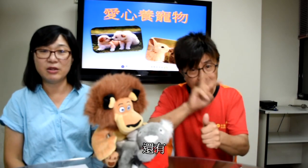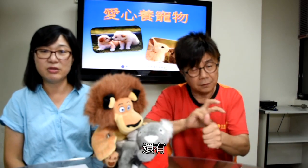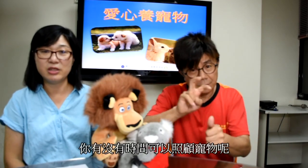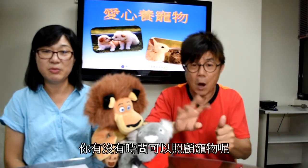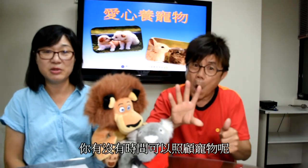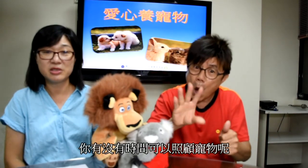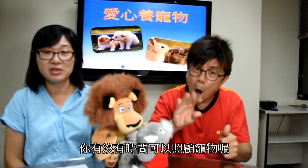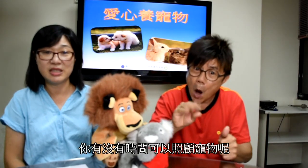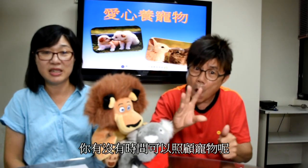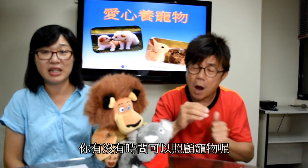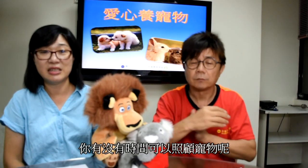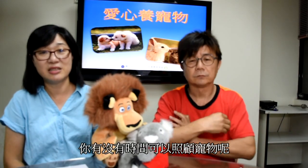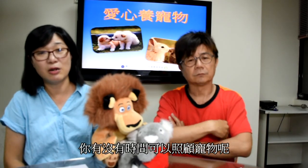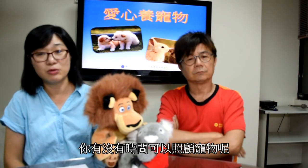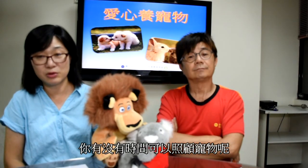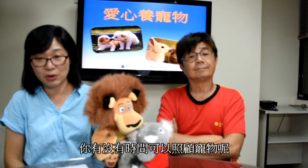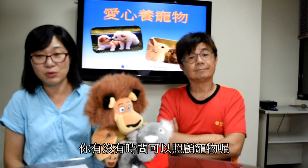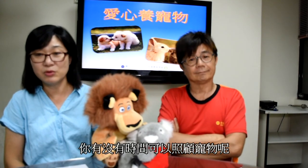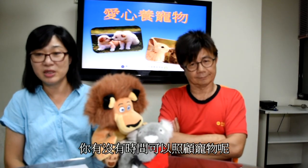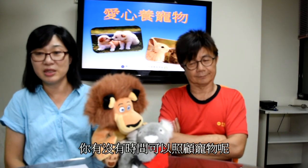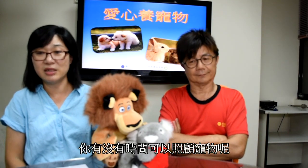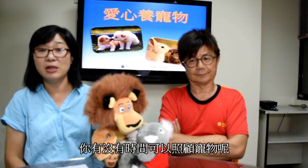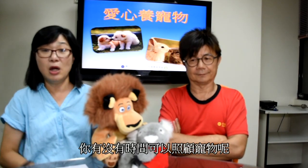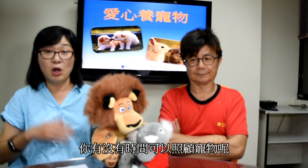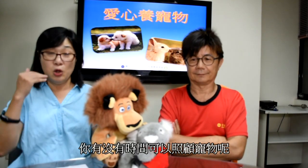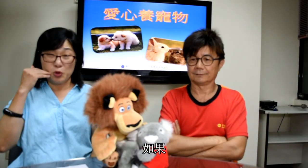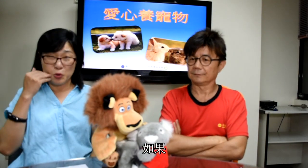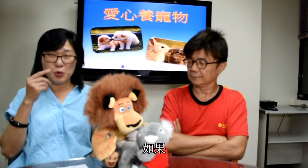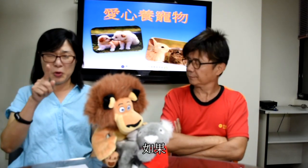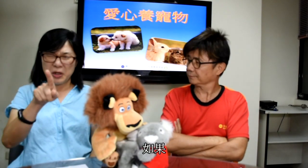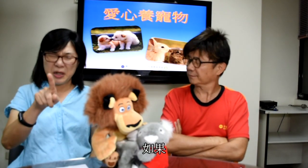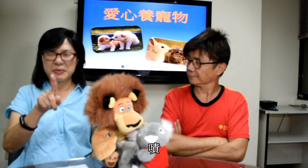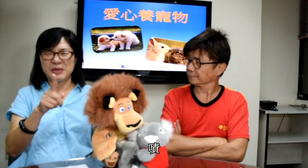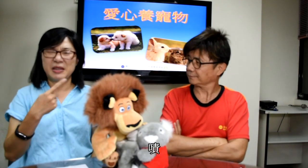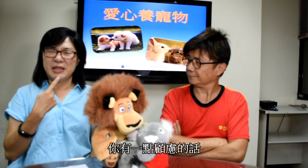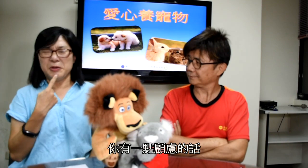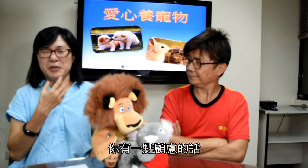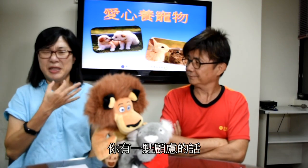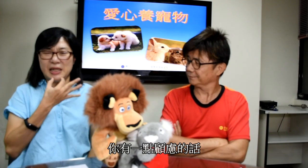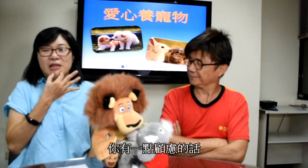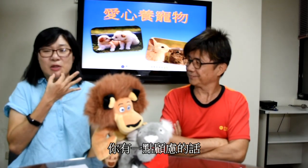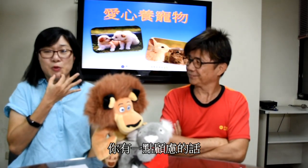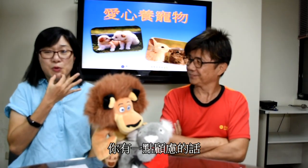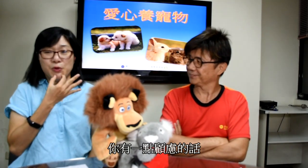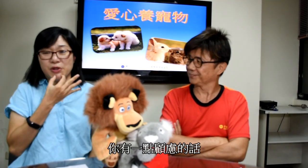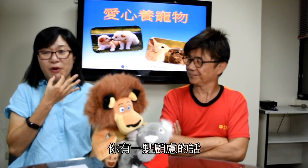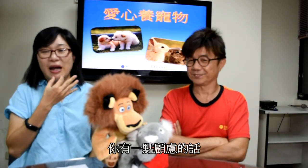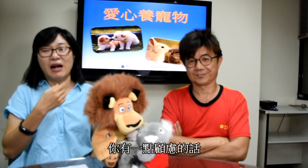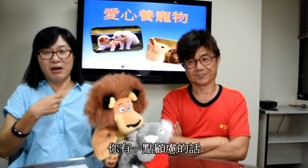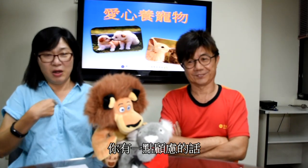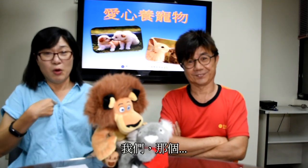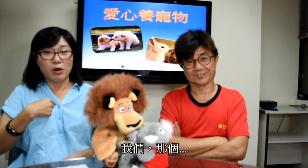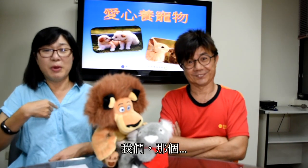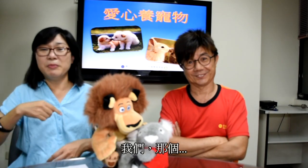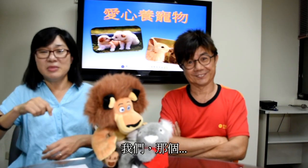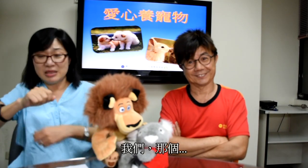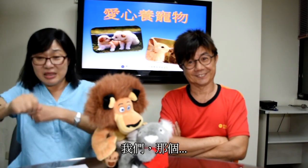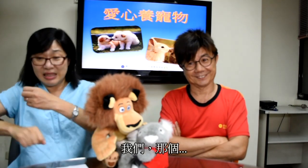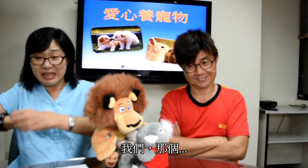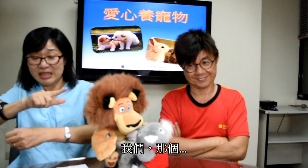你有没有时间可以照顾宠物呢？如果你有一点顾虑的话啊，我们那个